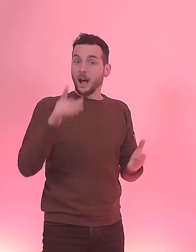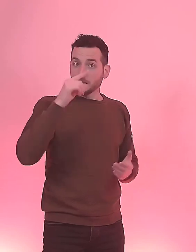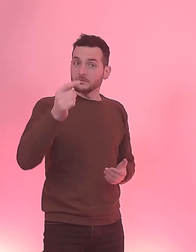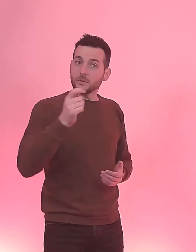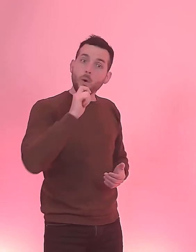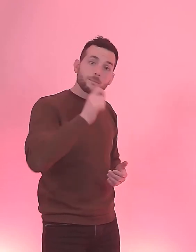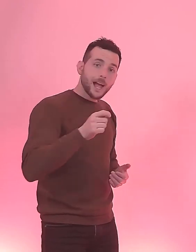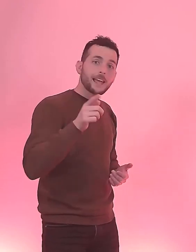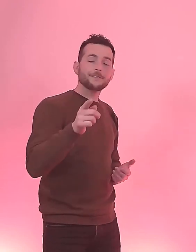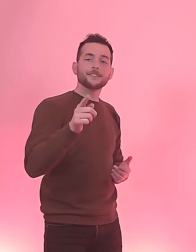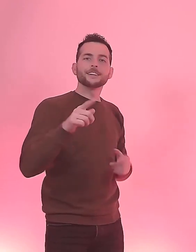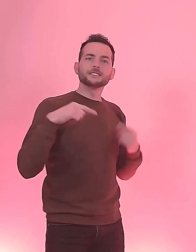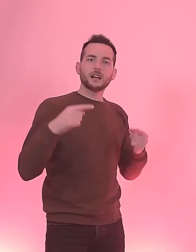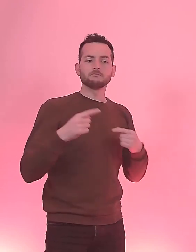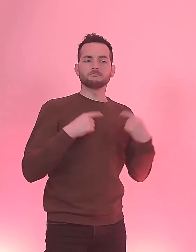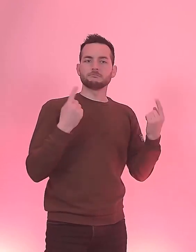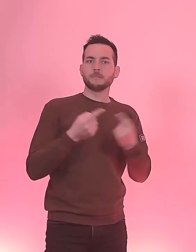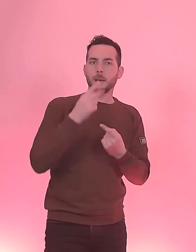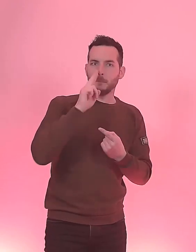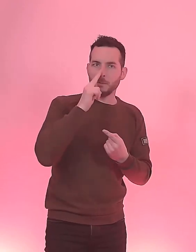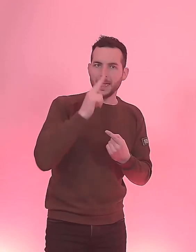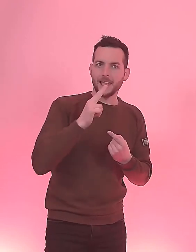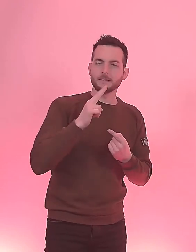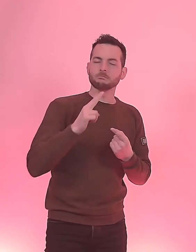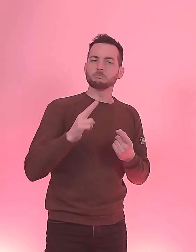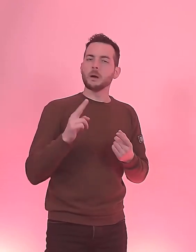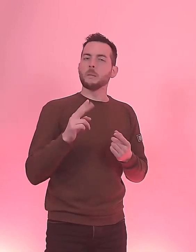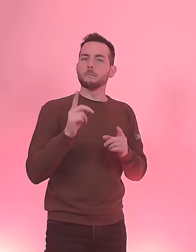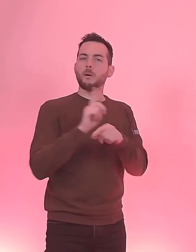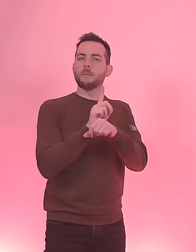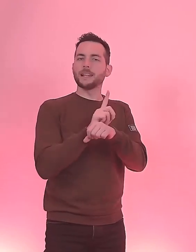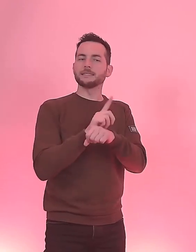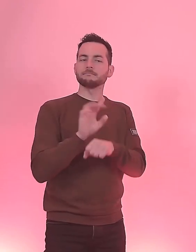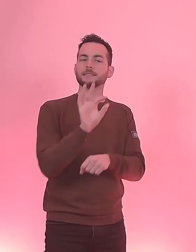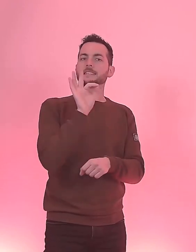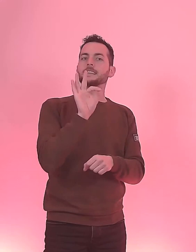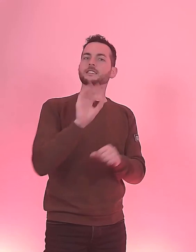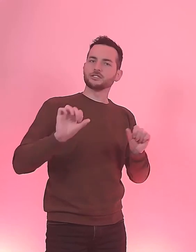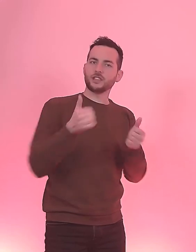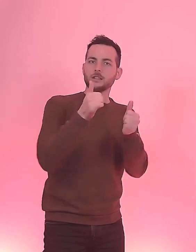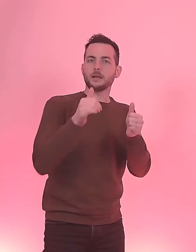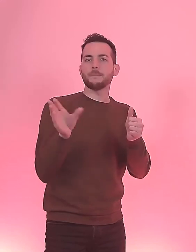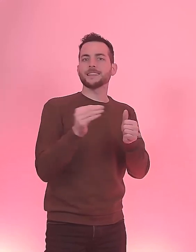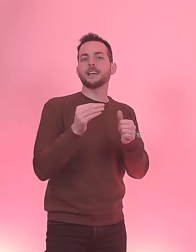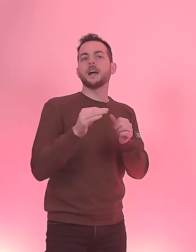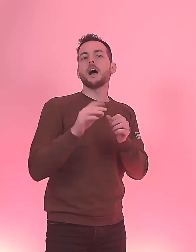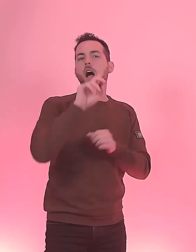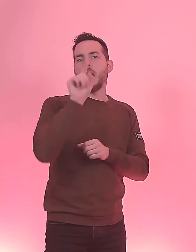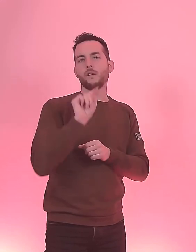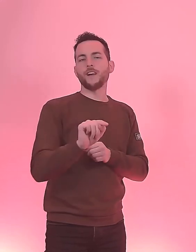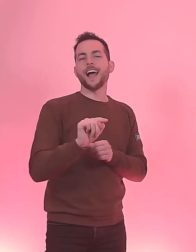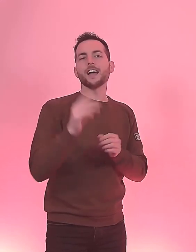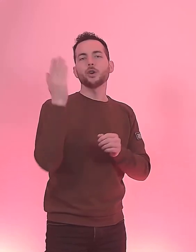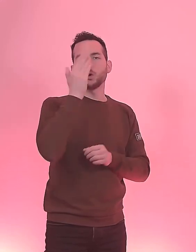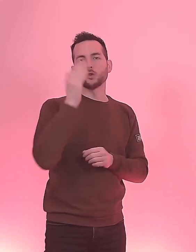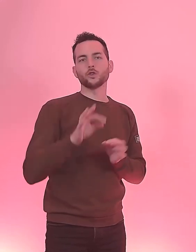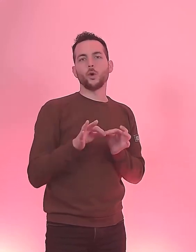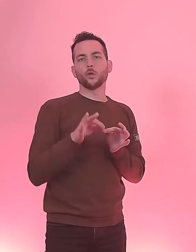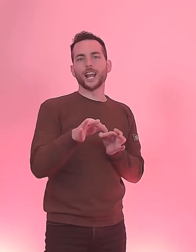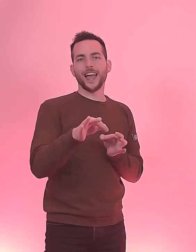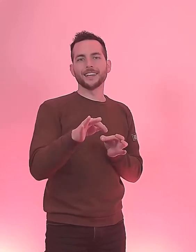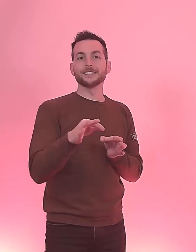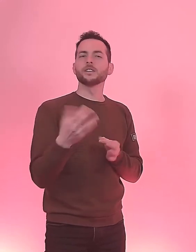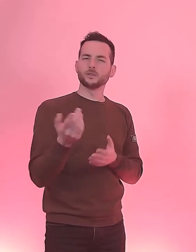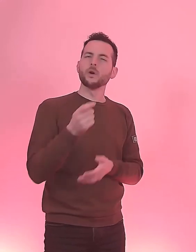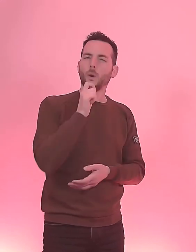gaan wij proberen om zo snel mogelijk een moment kiezen om te gaan starten met een alpha cursus online dus geef je daarvoor op